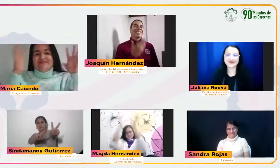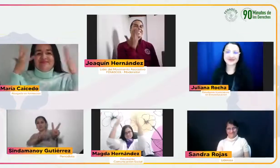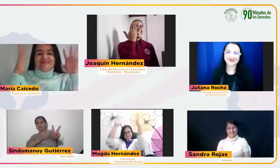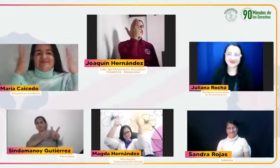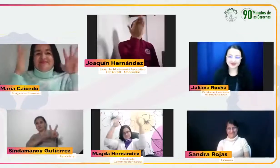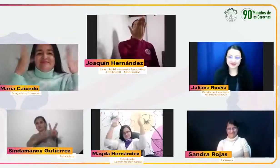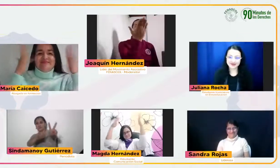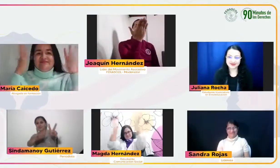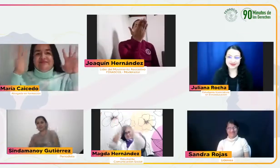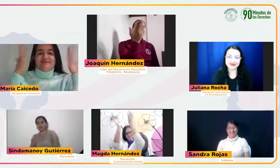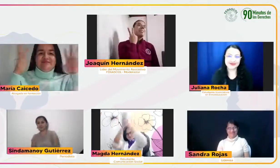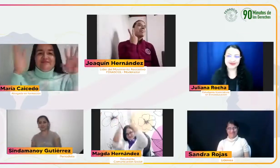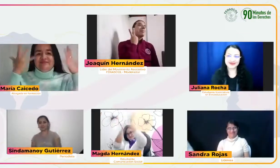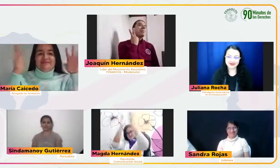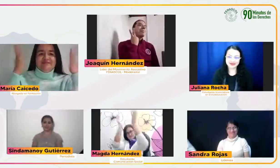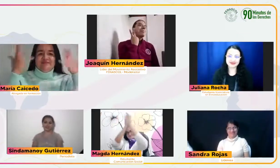a todos los que nos están viendo.